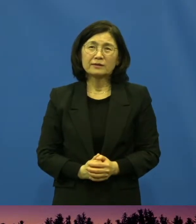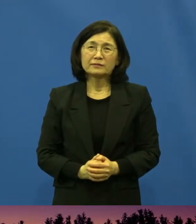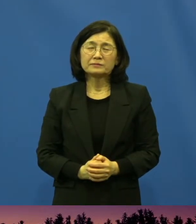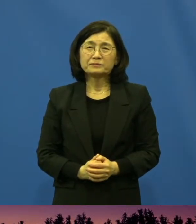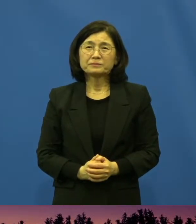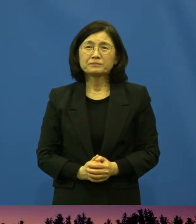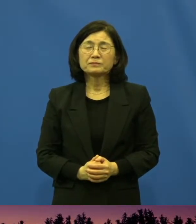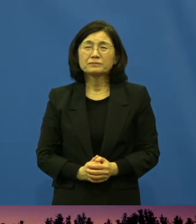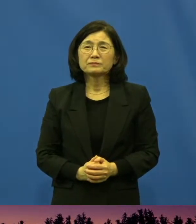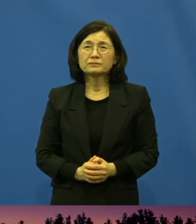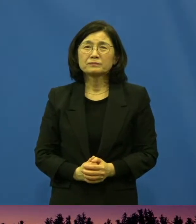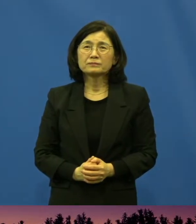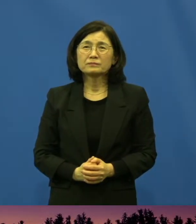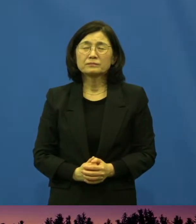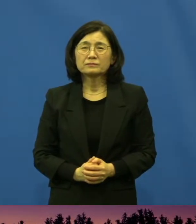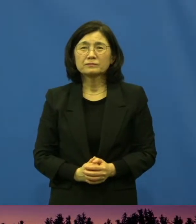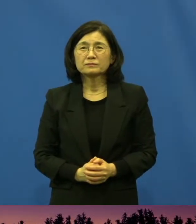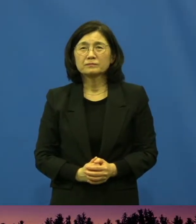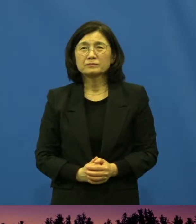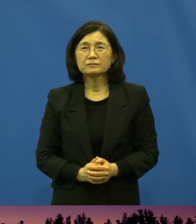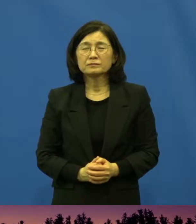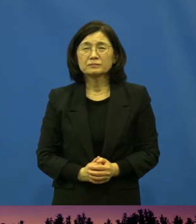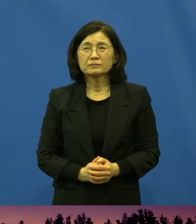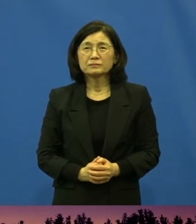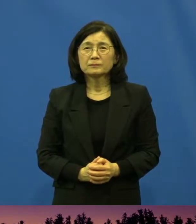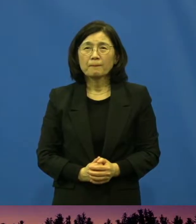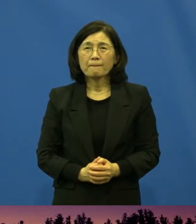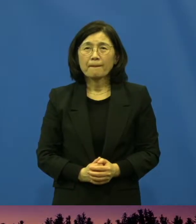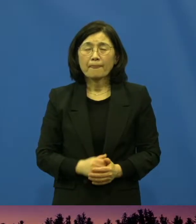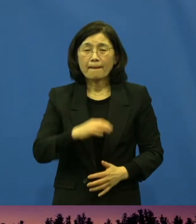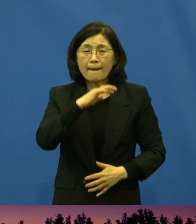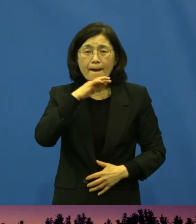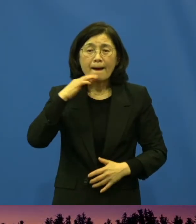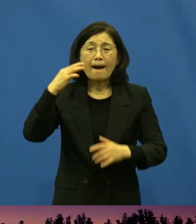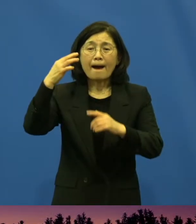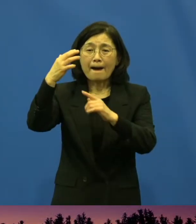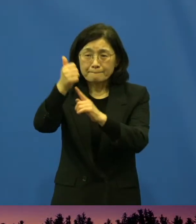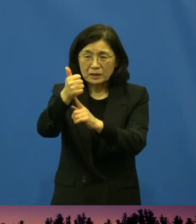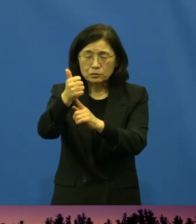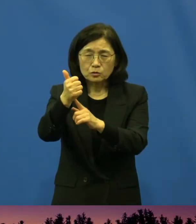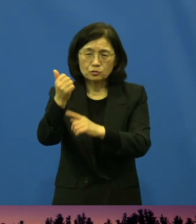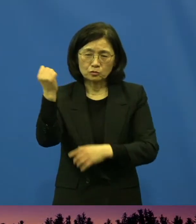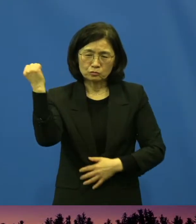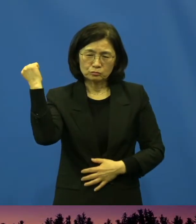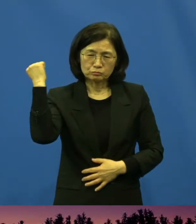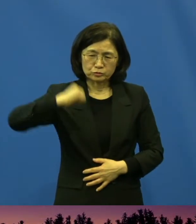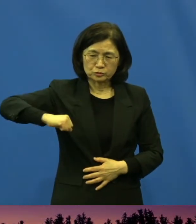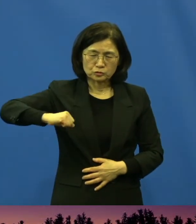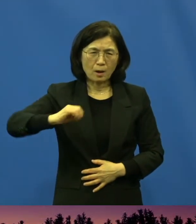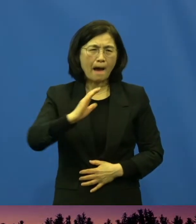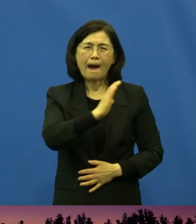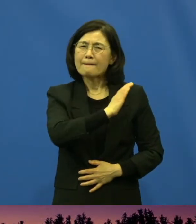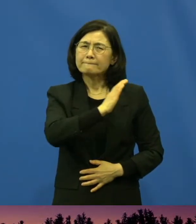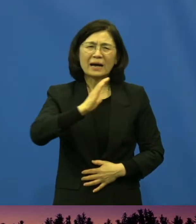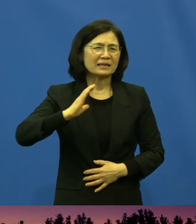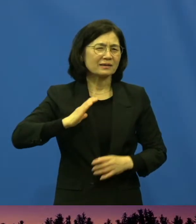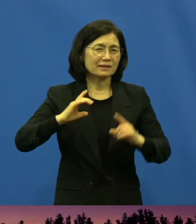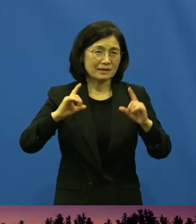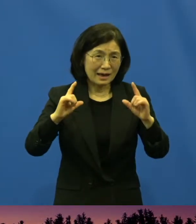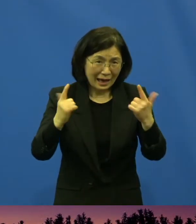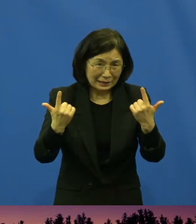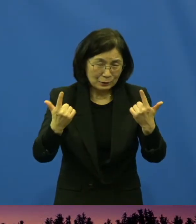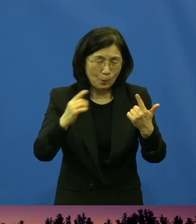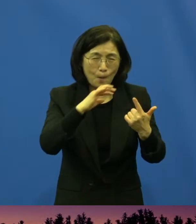아웃이에요. 반역은 기회가 없는 거예요. 근데 베드로는 불순종한 거죠. 겉으로 보면 비슷해 보여요. 그러나 주님은